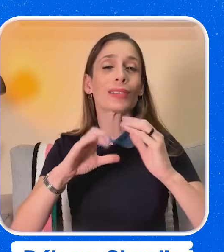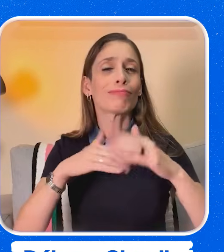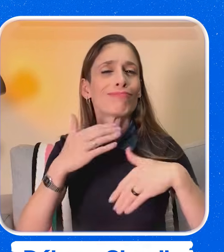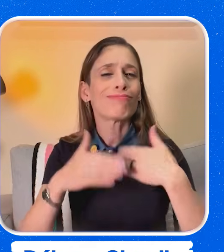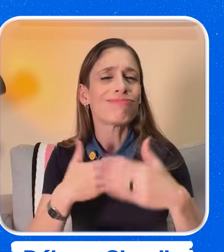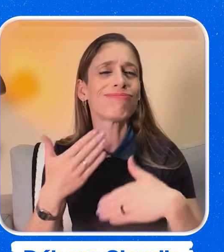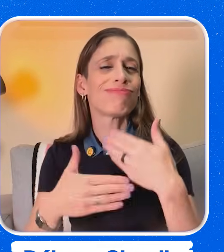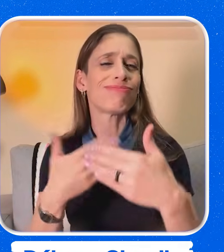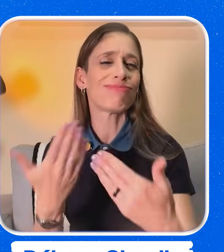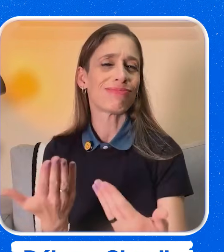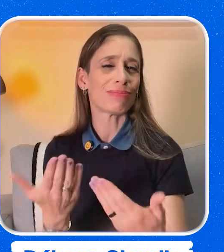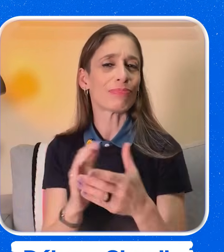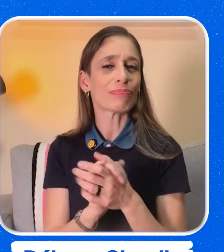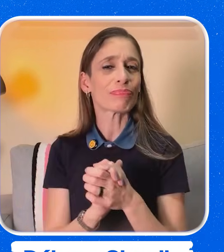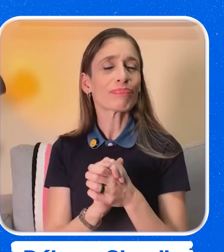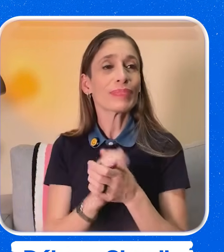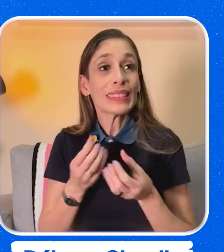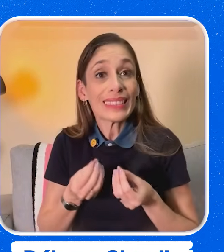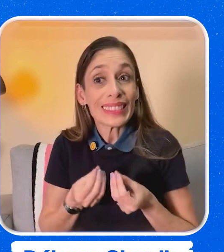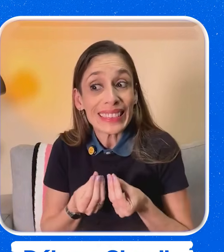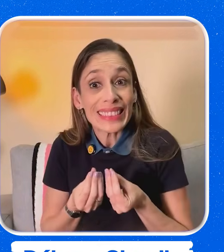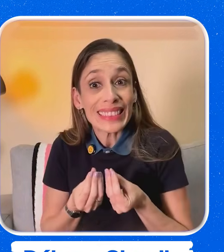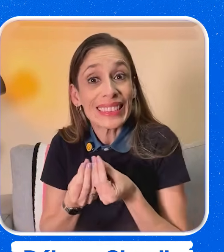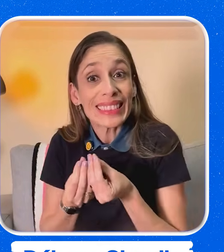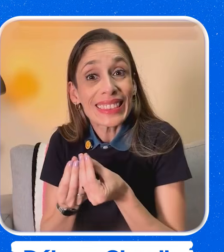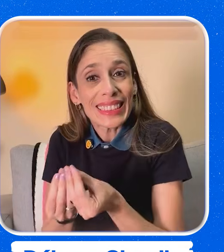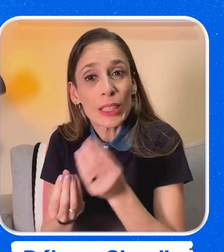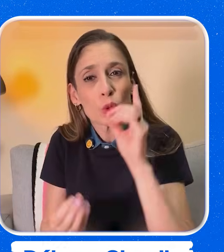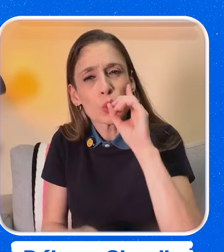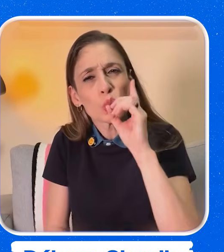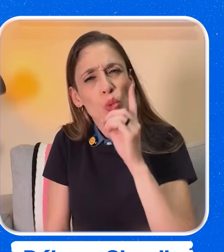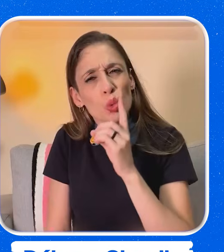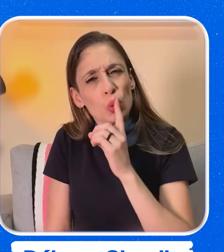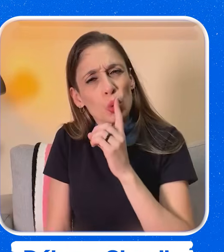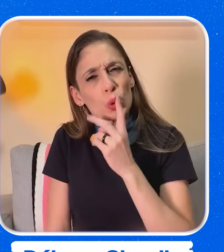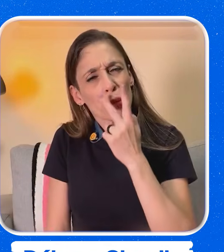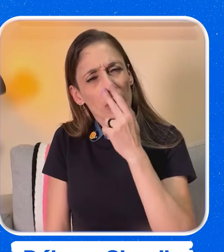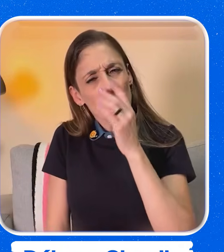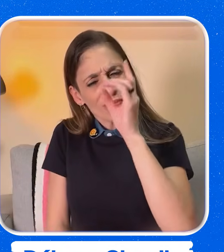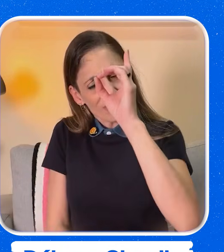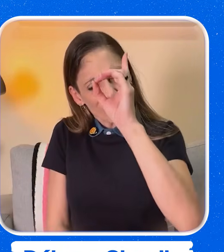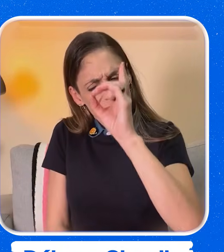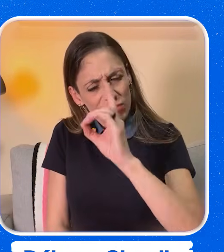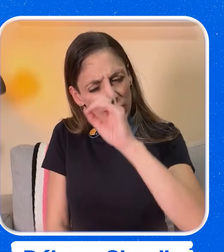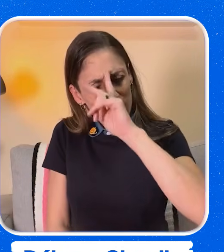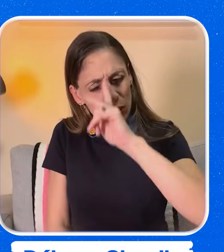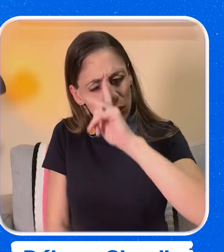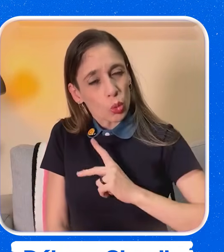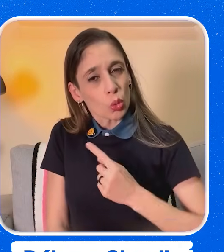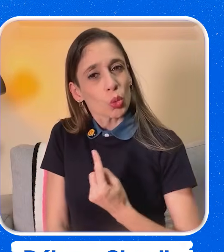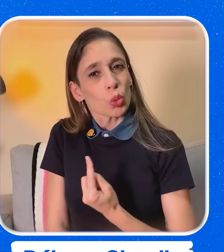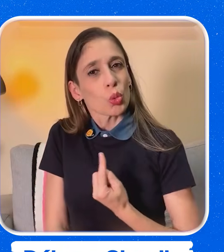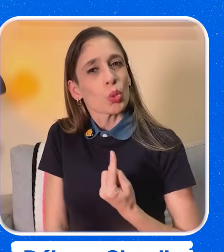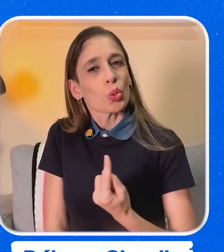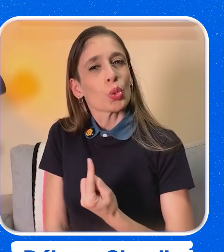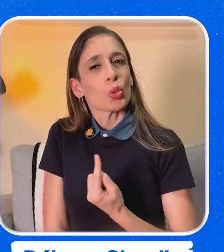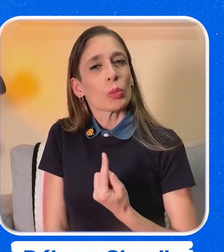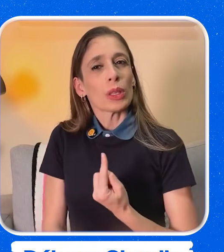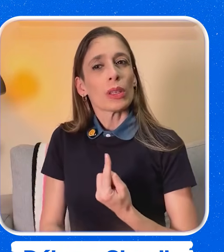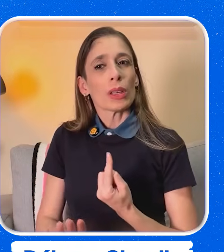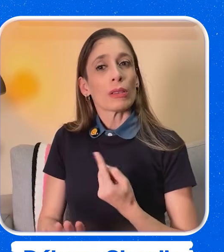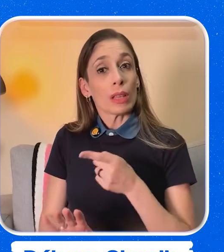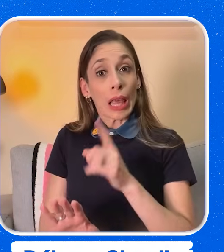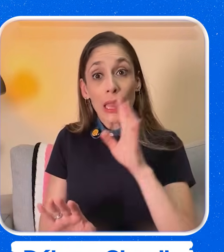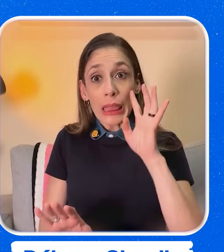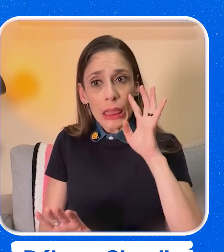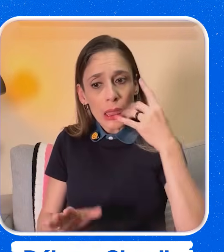e dar a eles a dignidade, né? E autonomia de decidir o que eles querem carregar na